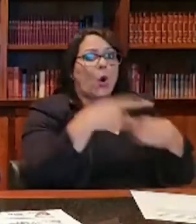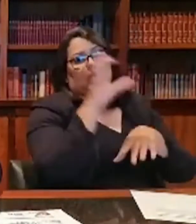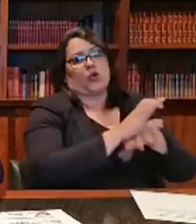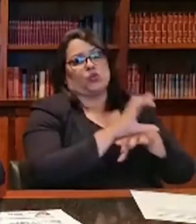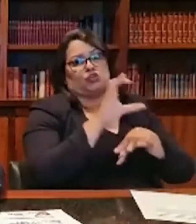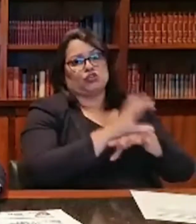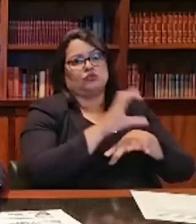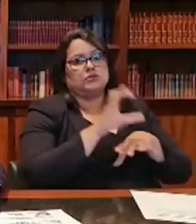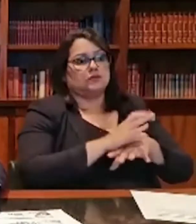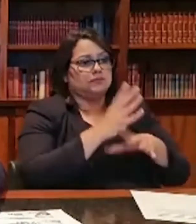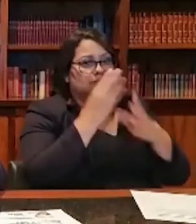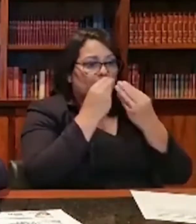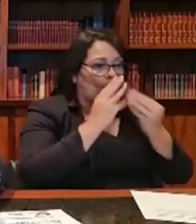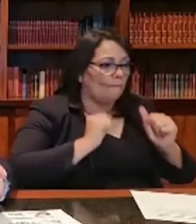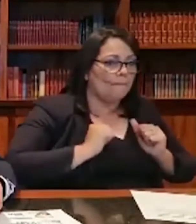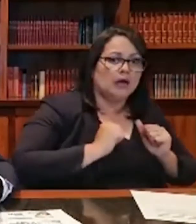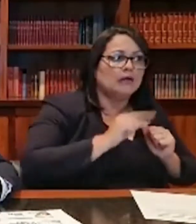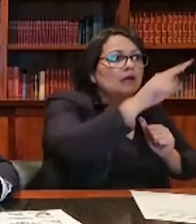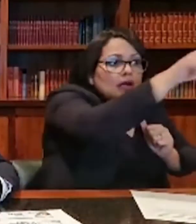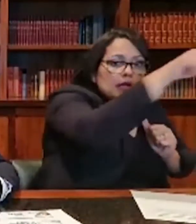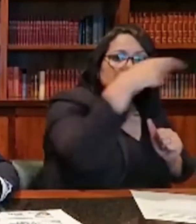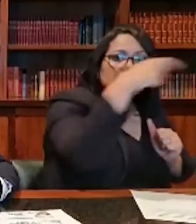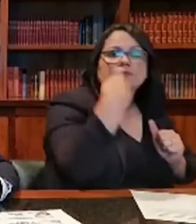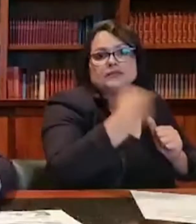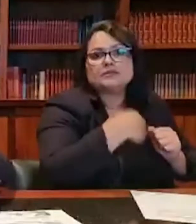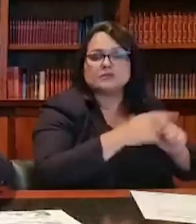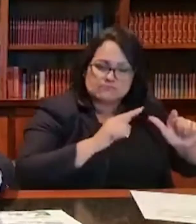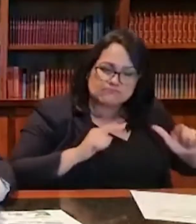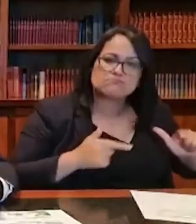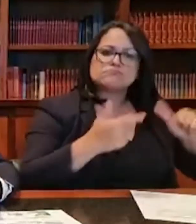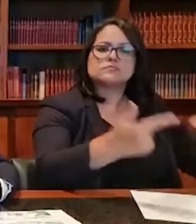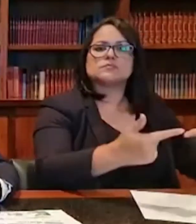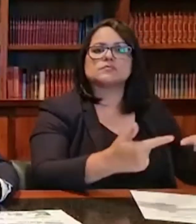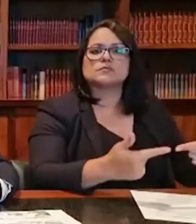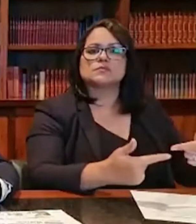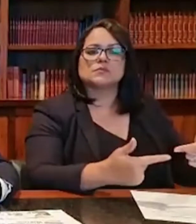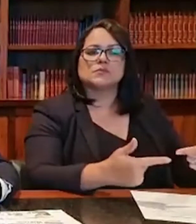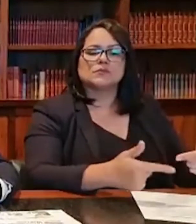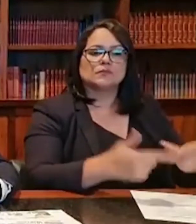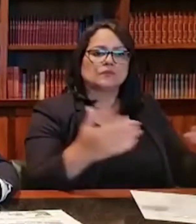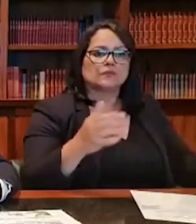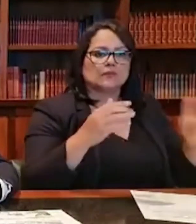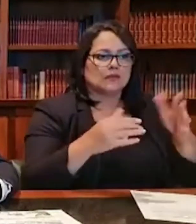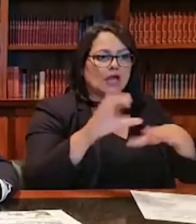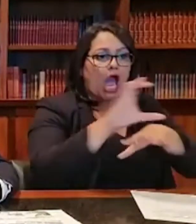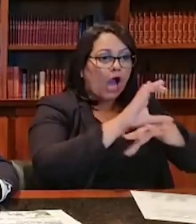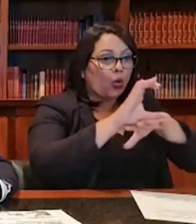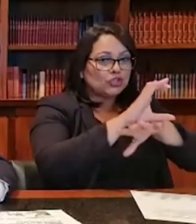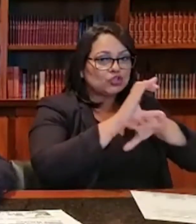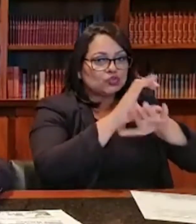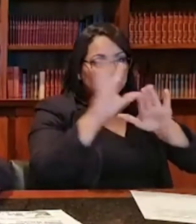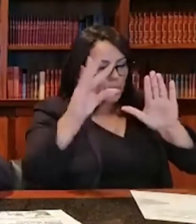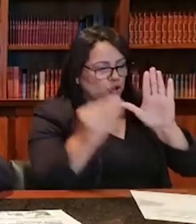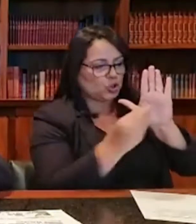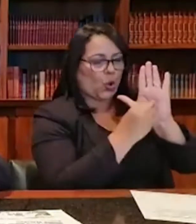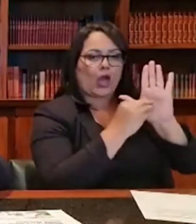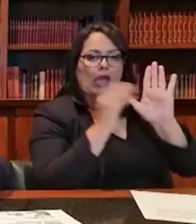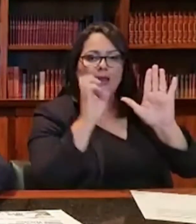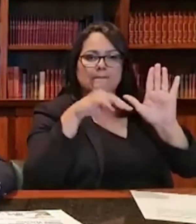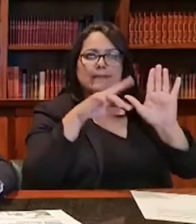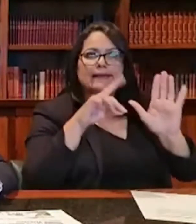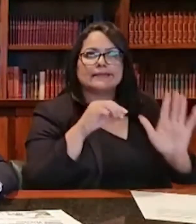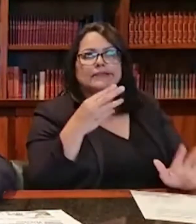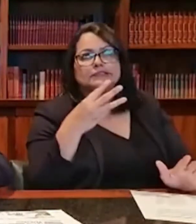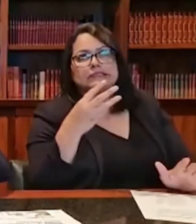É que faça valer, né, aquilo que a emenda constitucional 31 ou 33, eu sei que é